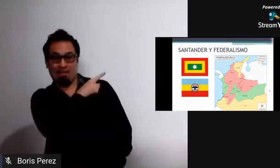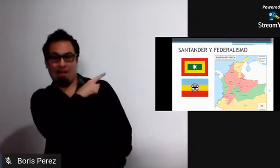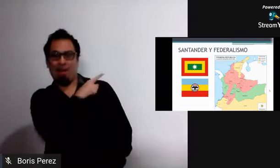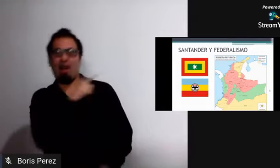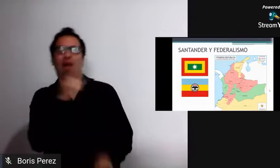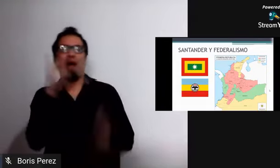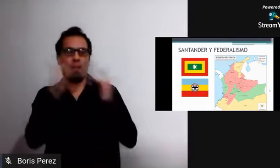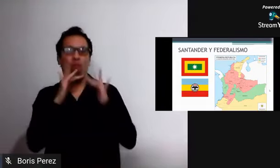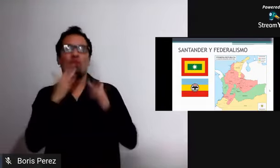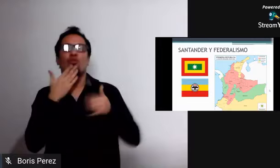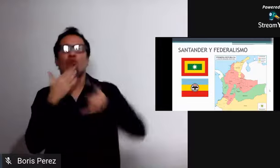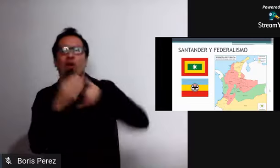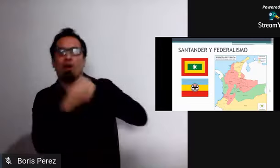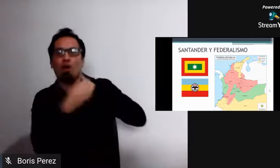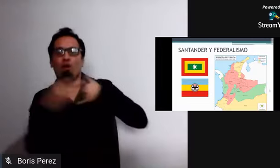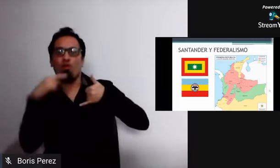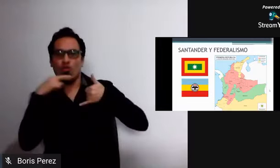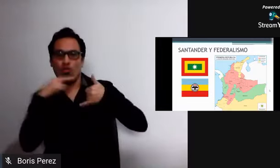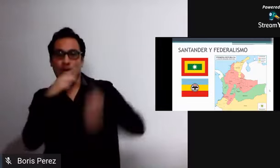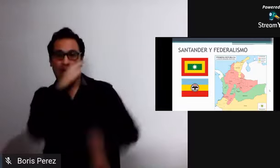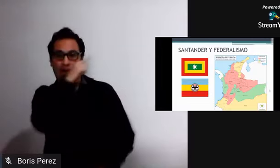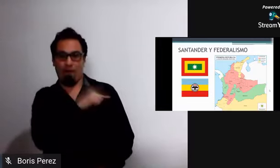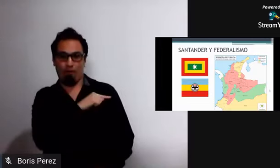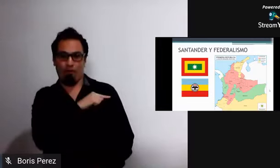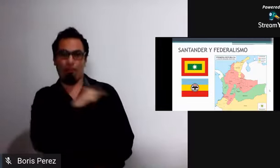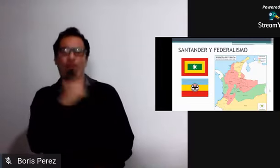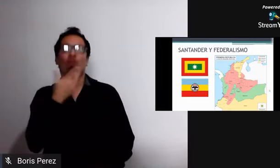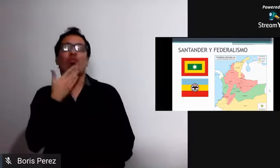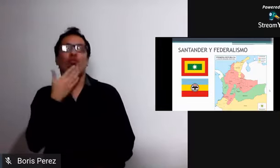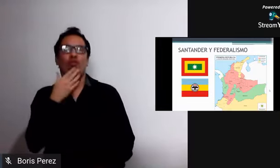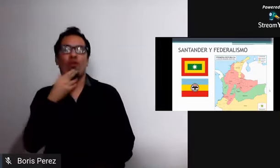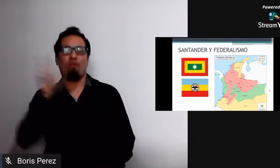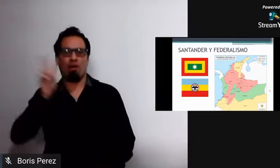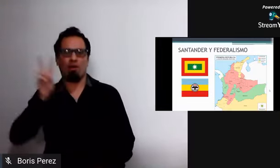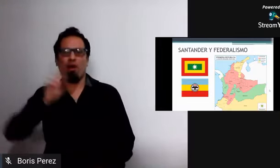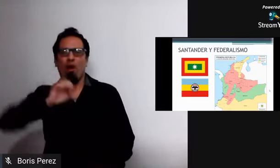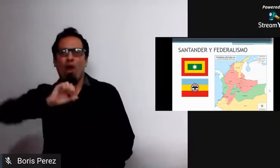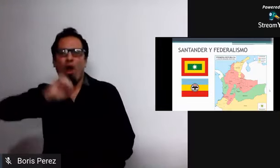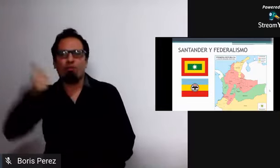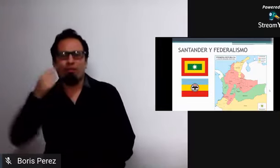ese momento el territorio estaba dividido de esa forma.